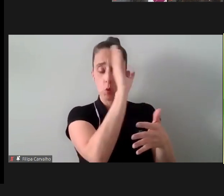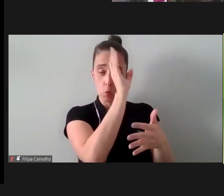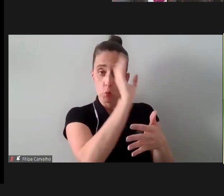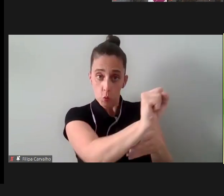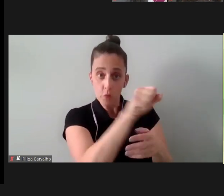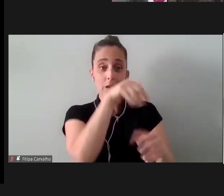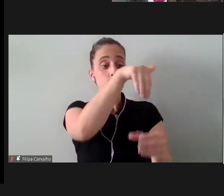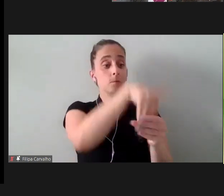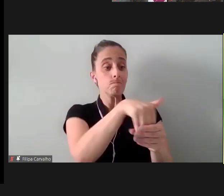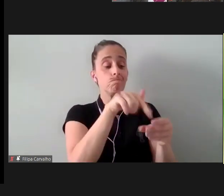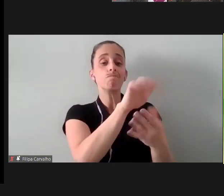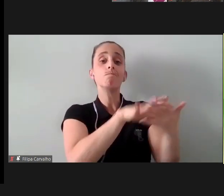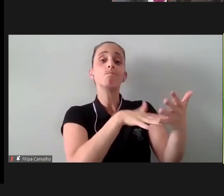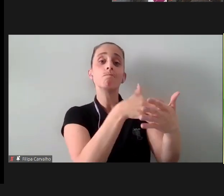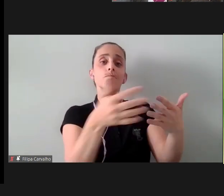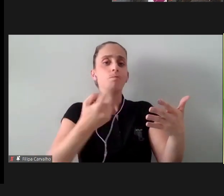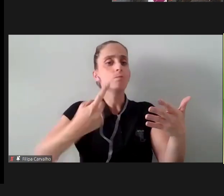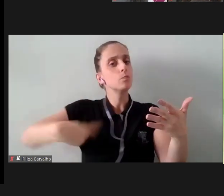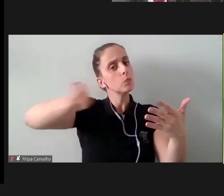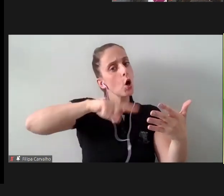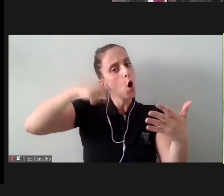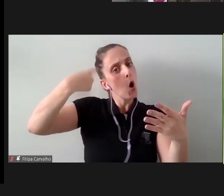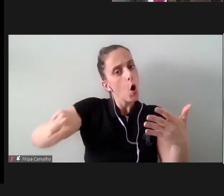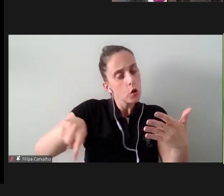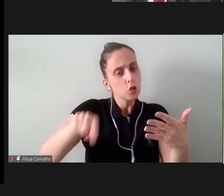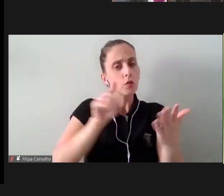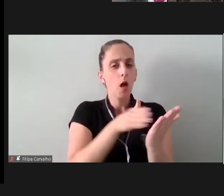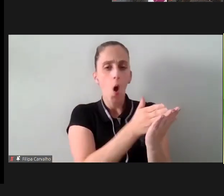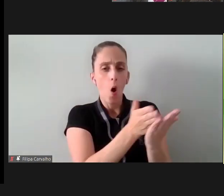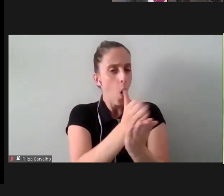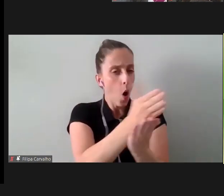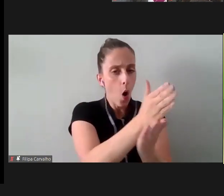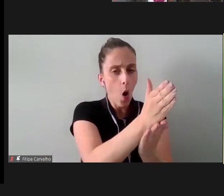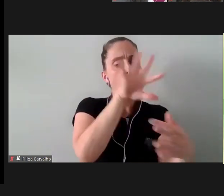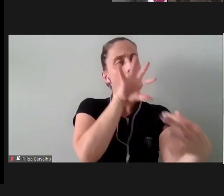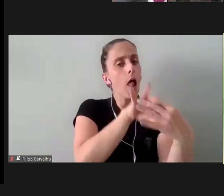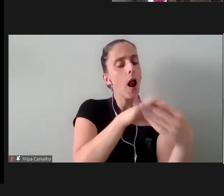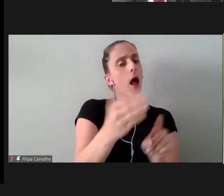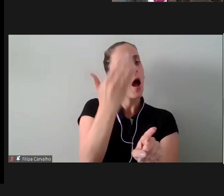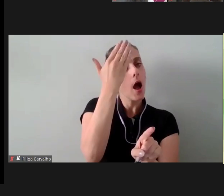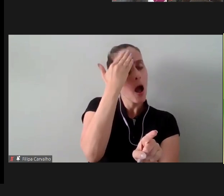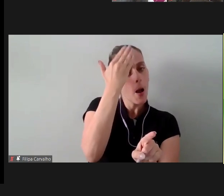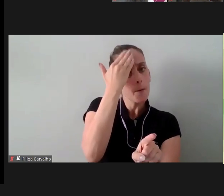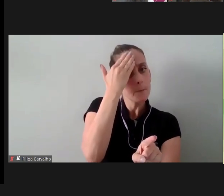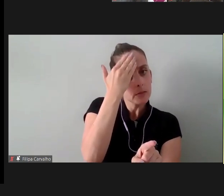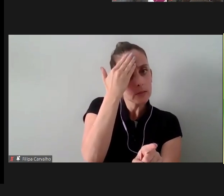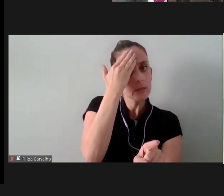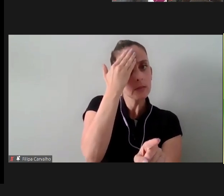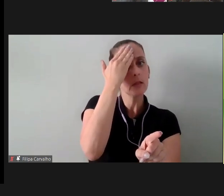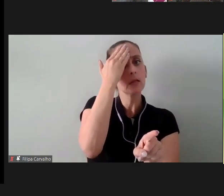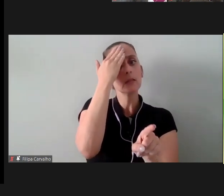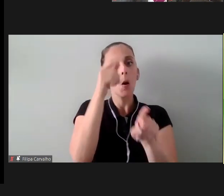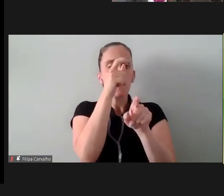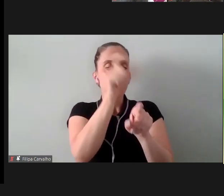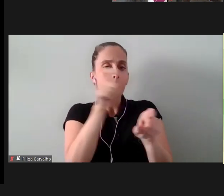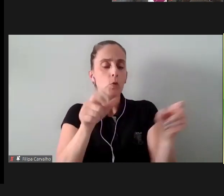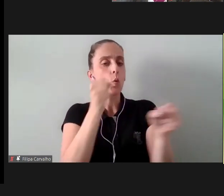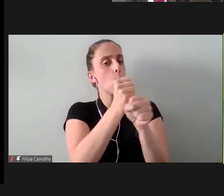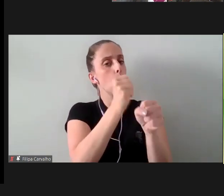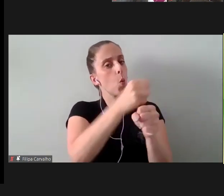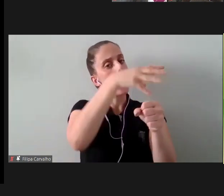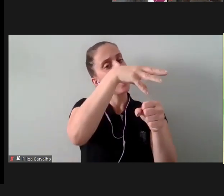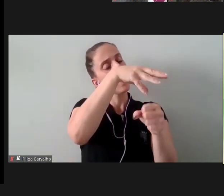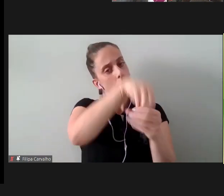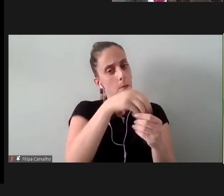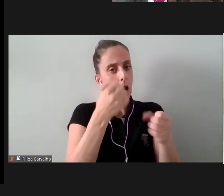do programa de governo, nós temos um eixo, que é o eixo que tem a ver com a capacitação dos quadros da administração pública.